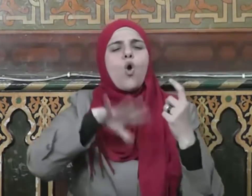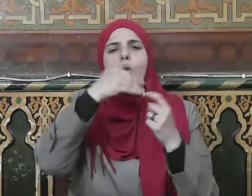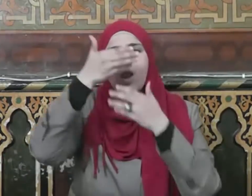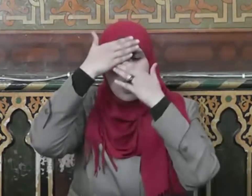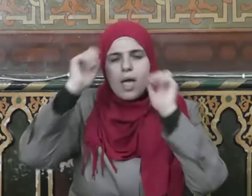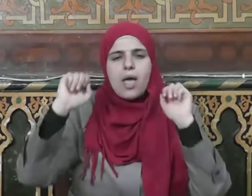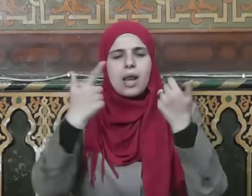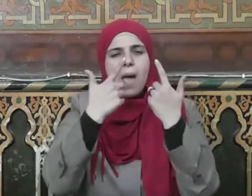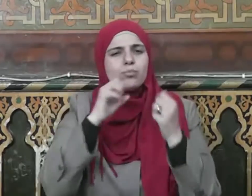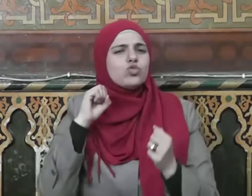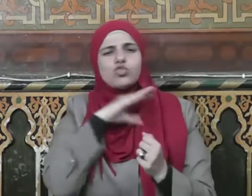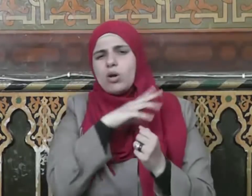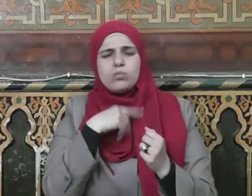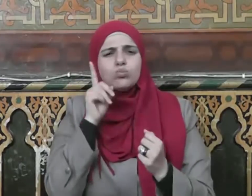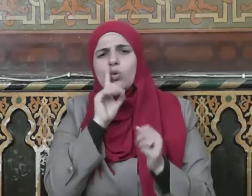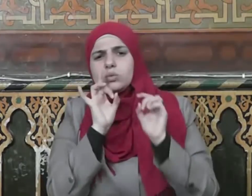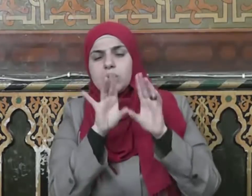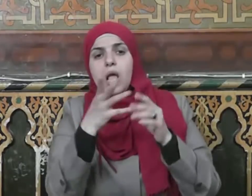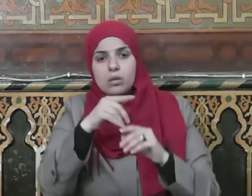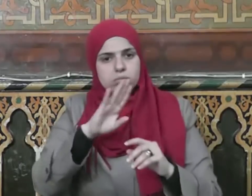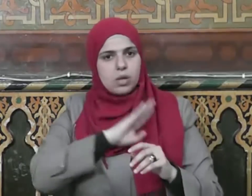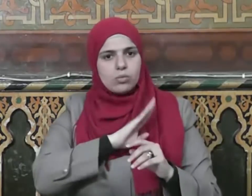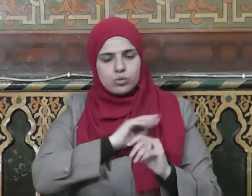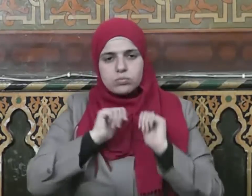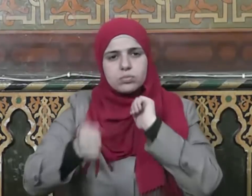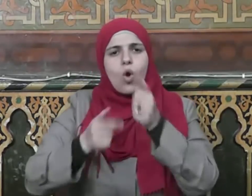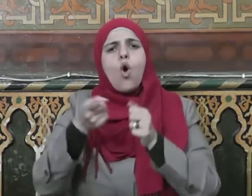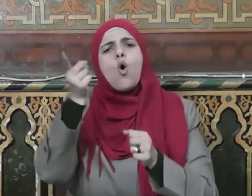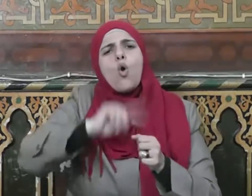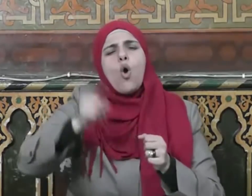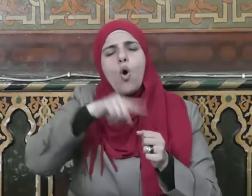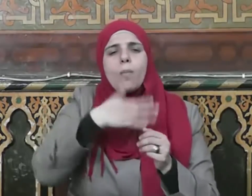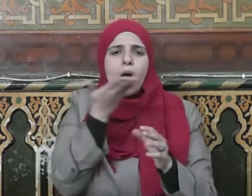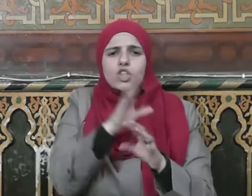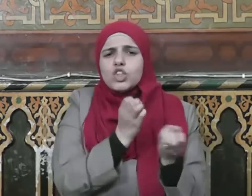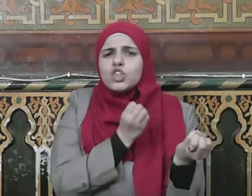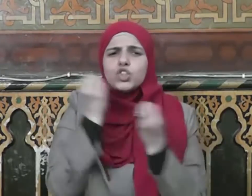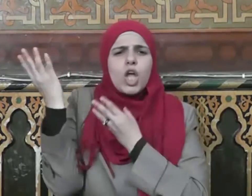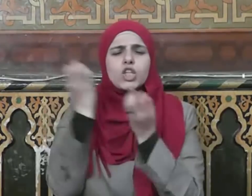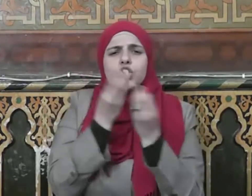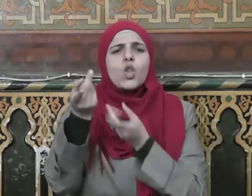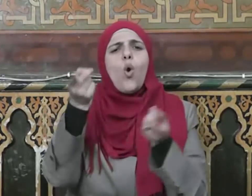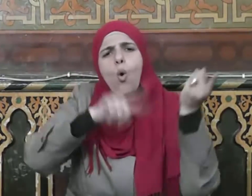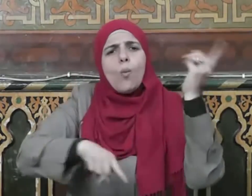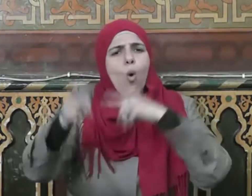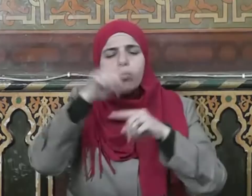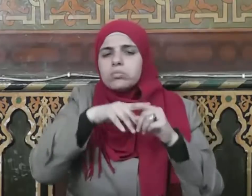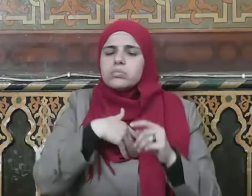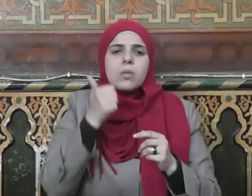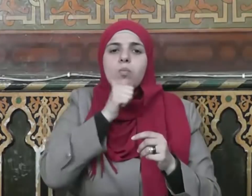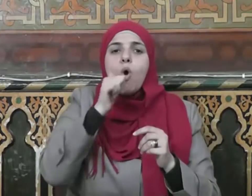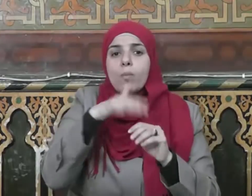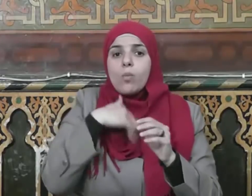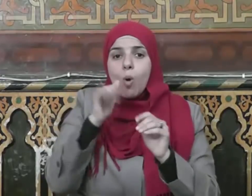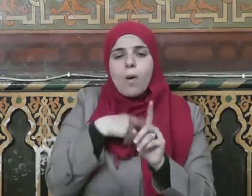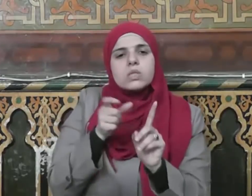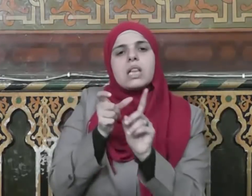والشر، ويقدمون كل يوم تضحيات جديدة في سبيل الدفاع عن أمن